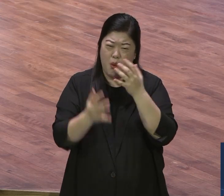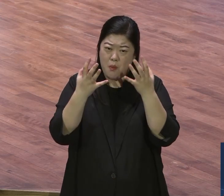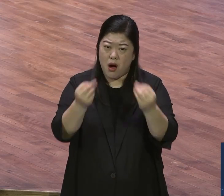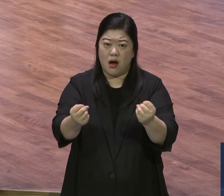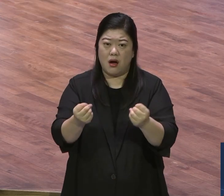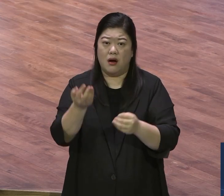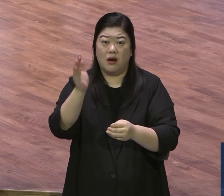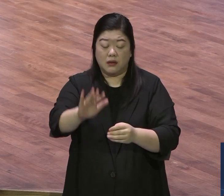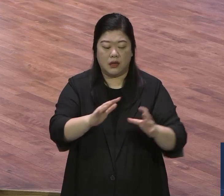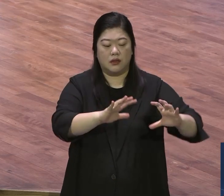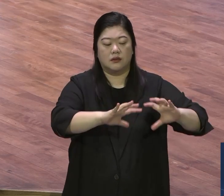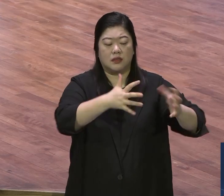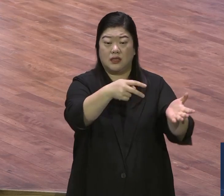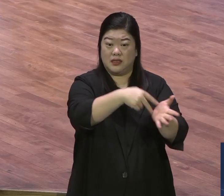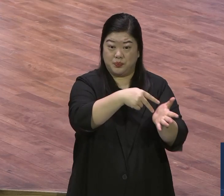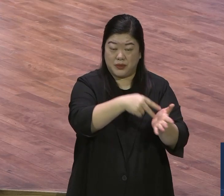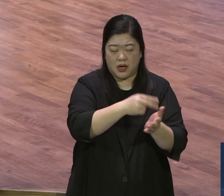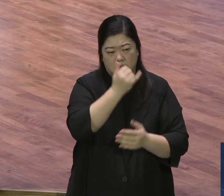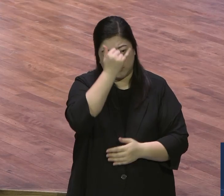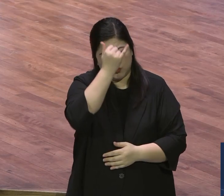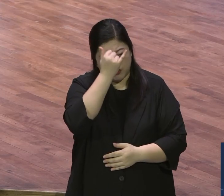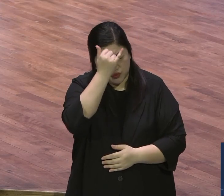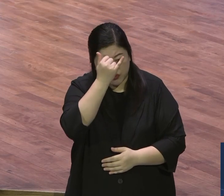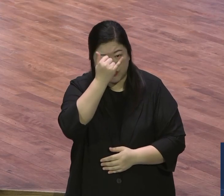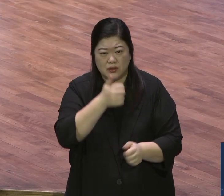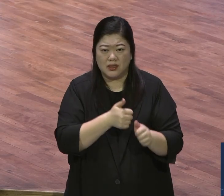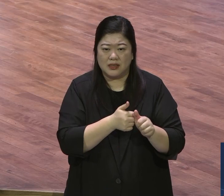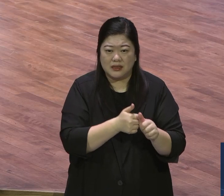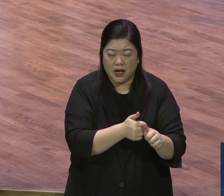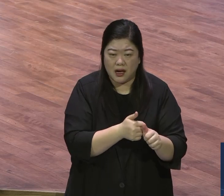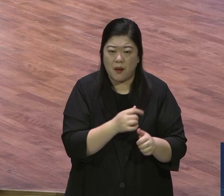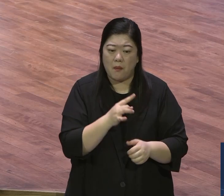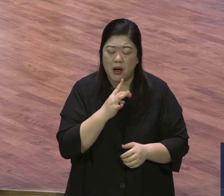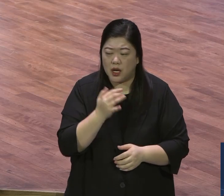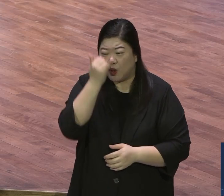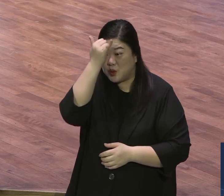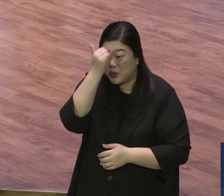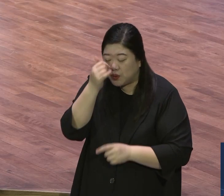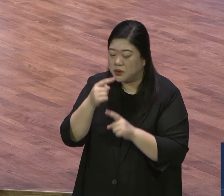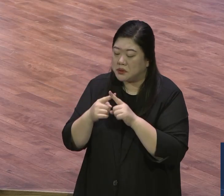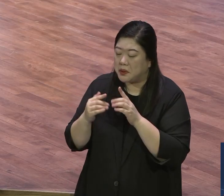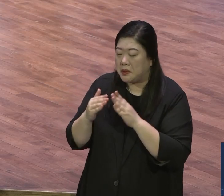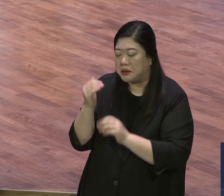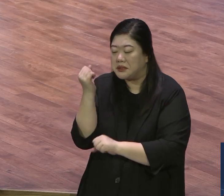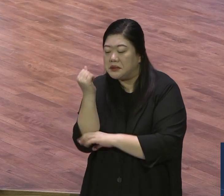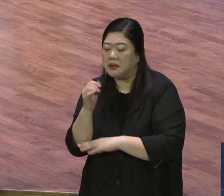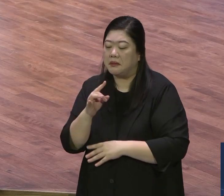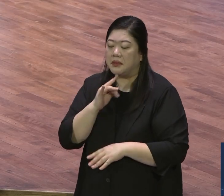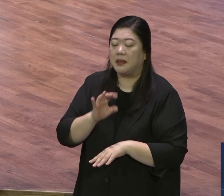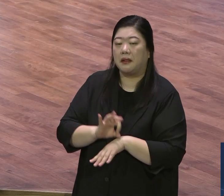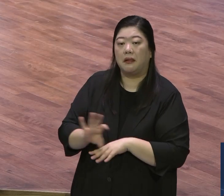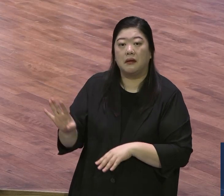기준에서 윤리, 도덕 이런 수준에서 살아가는